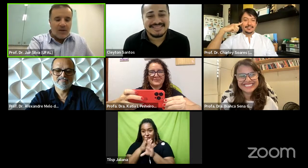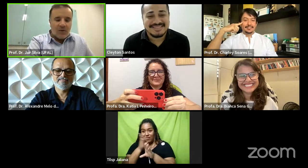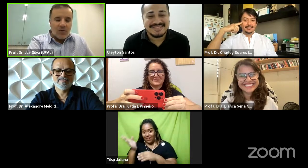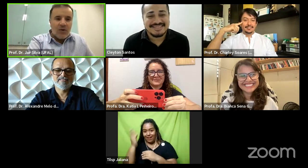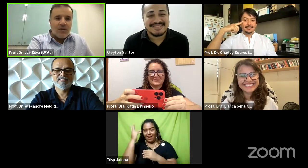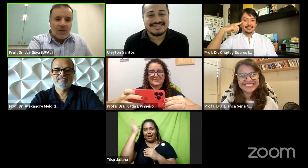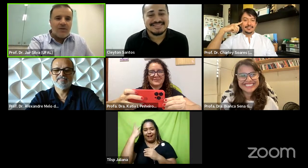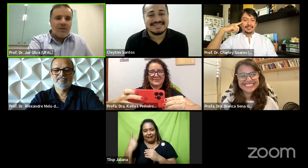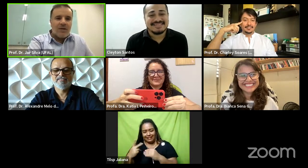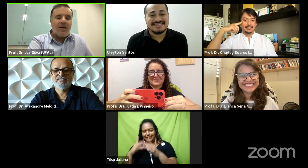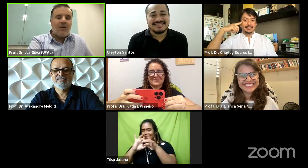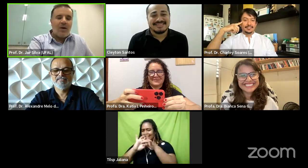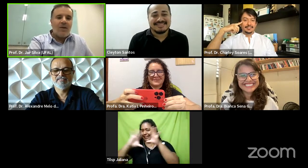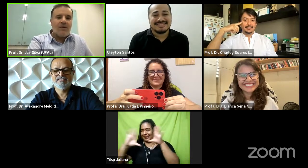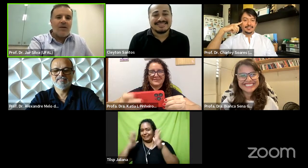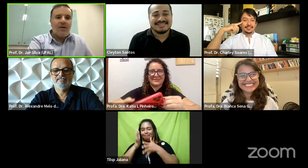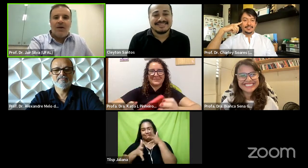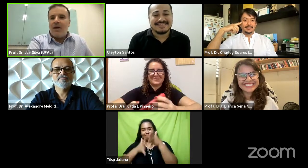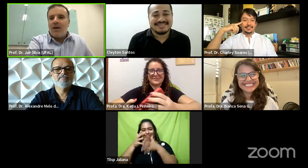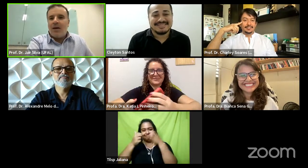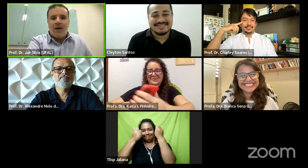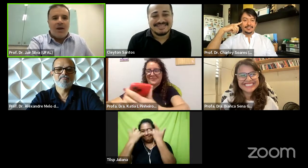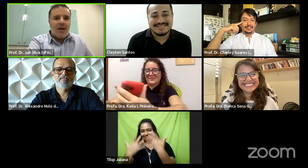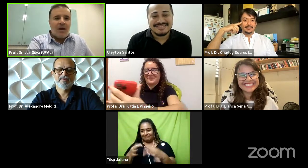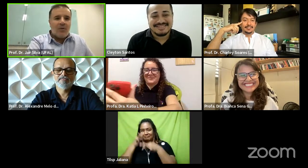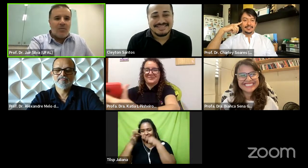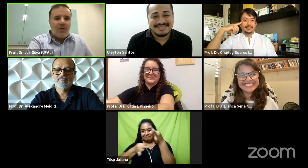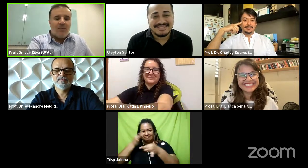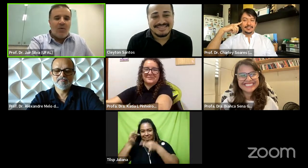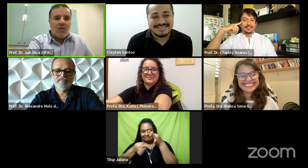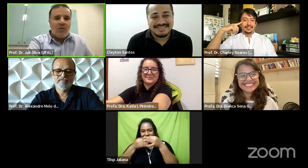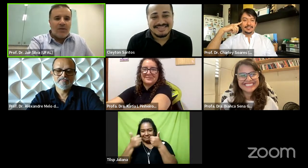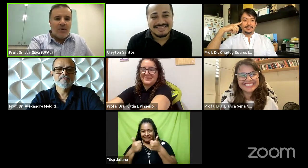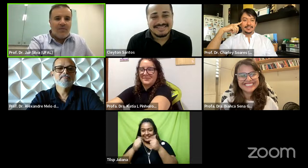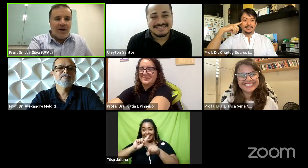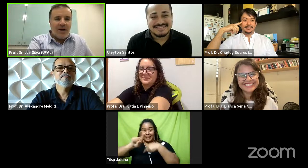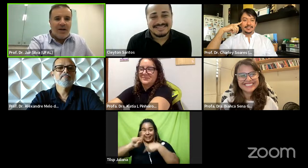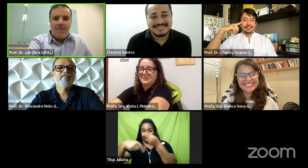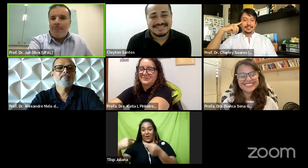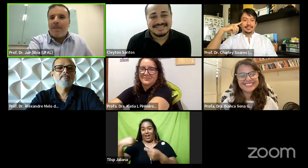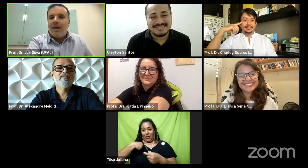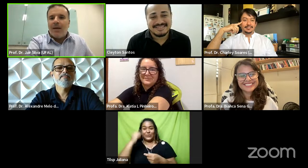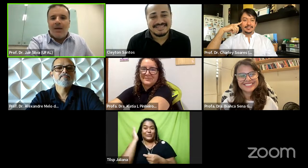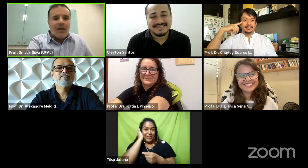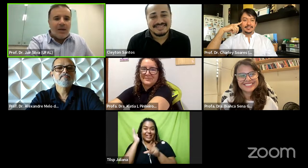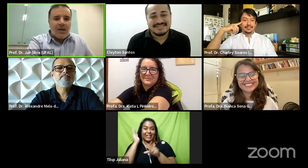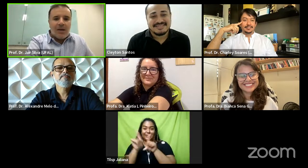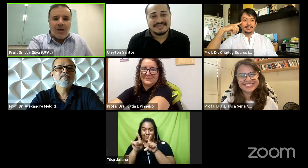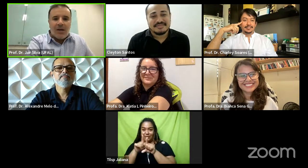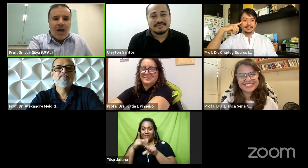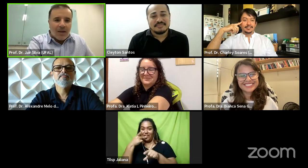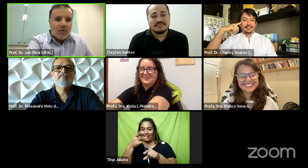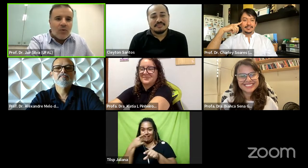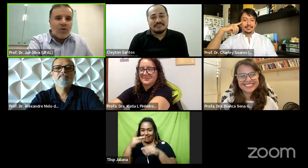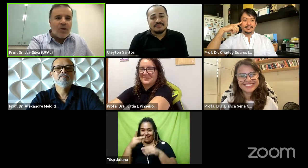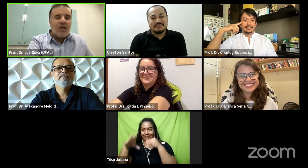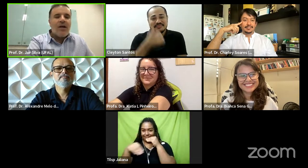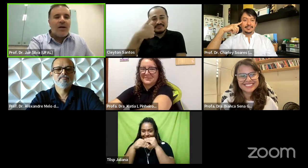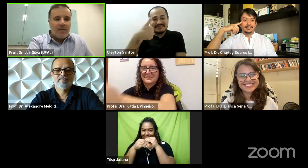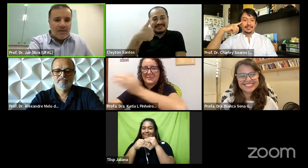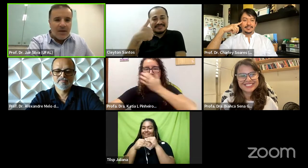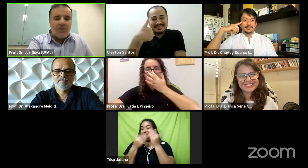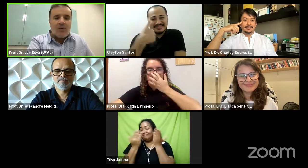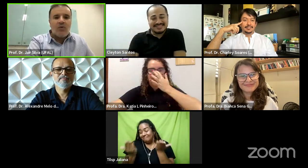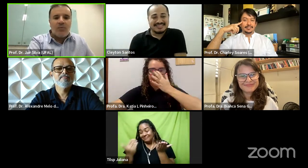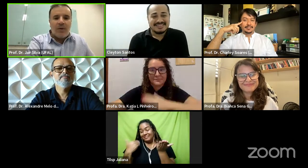suas considerações. Na sequência, eu também vou fazer uma fala. E é isso. Gostaria